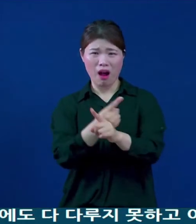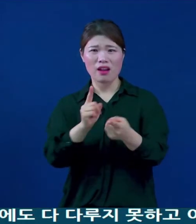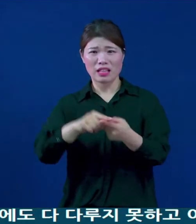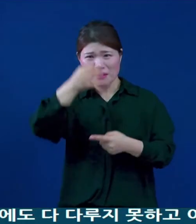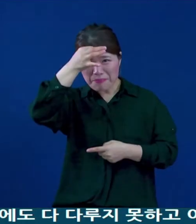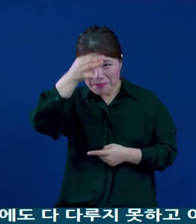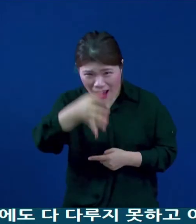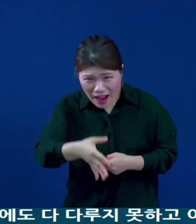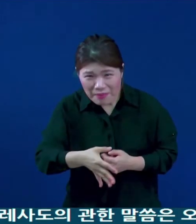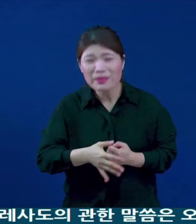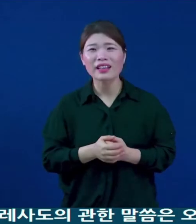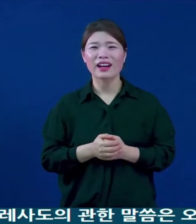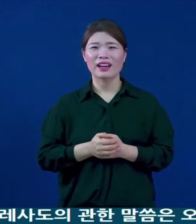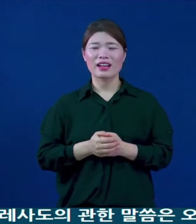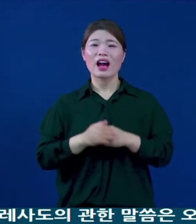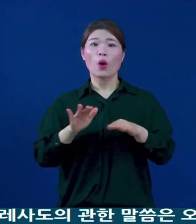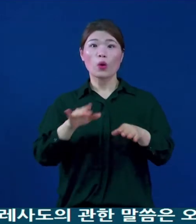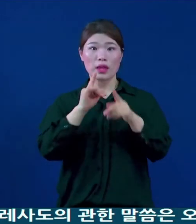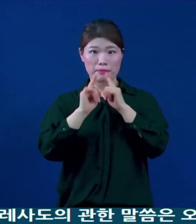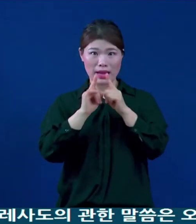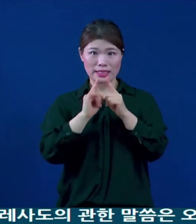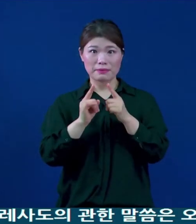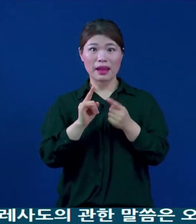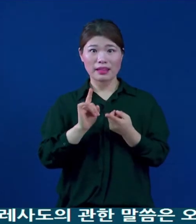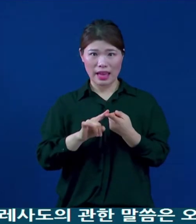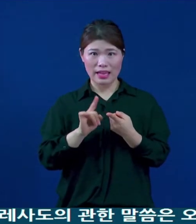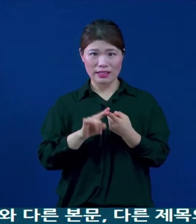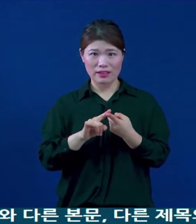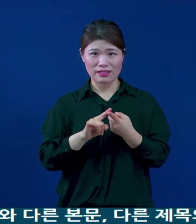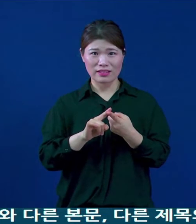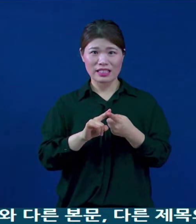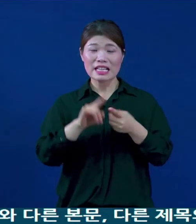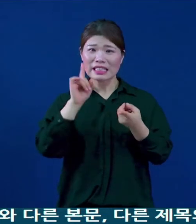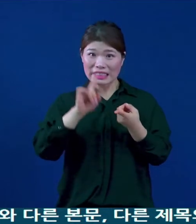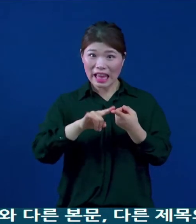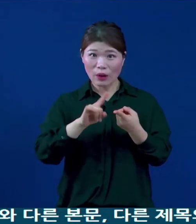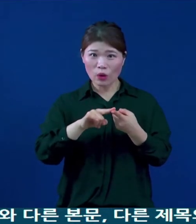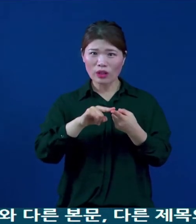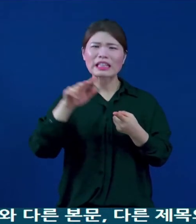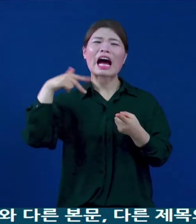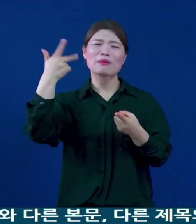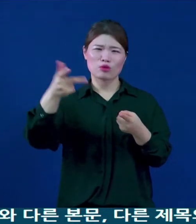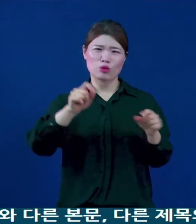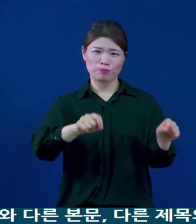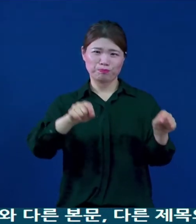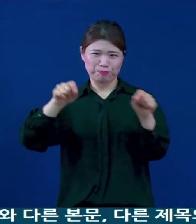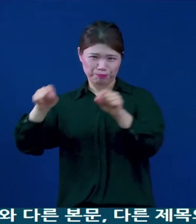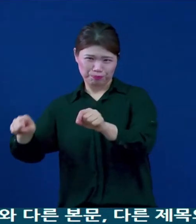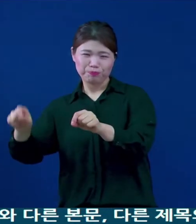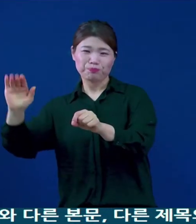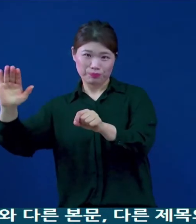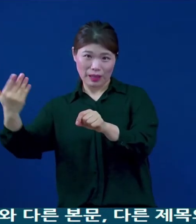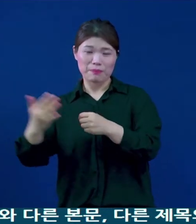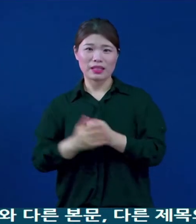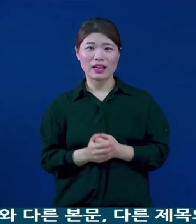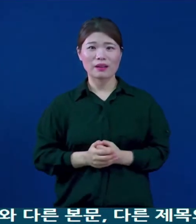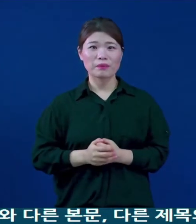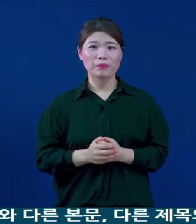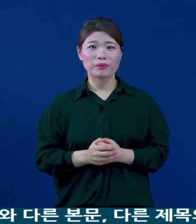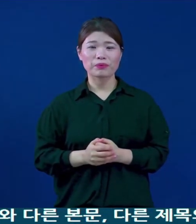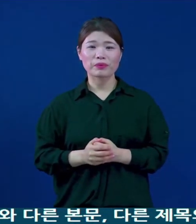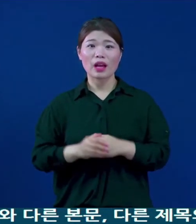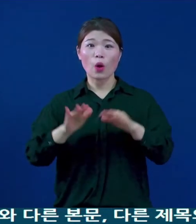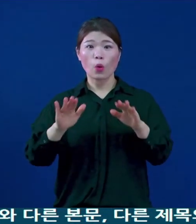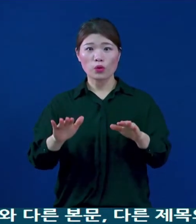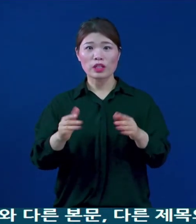구하면서 오늘 정해졌던 말씀은 다음 주일로 이렇게 미루어집니다. 오늘